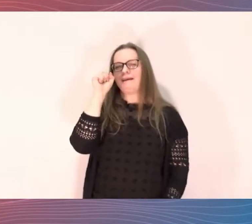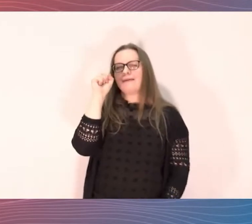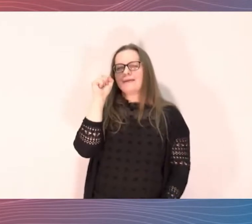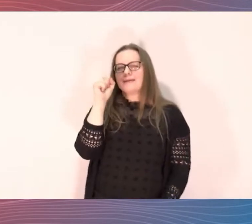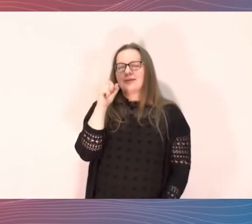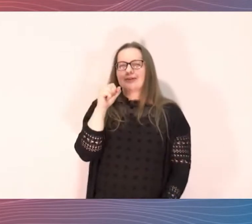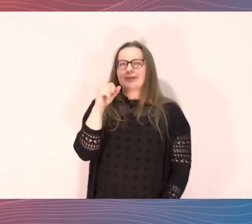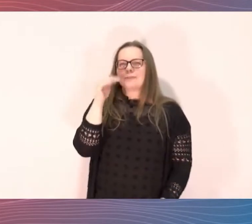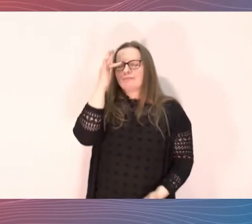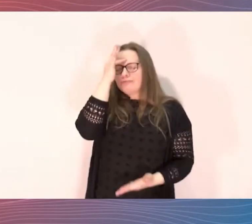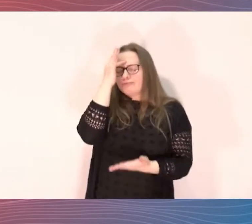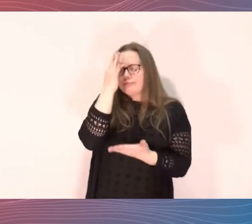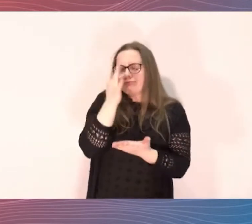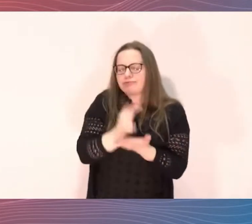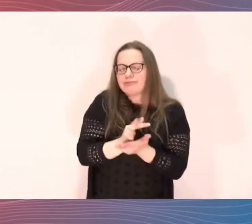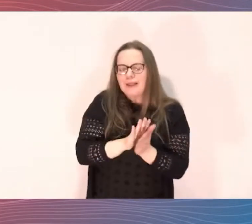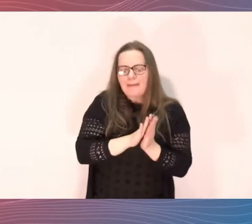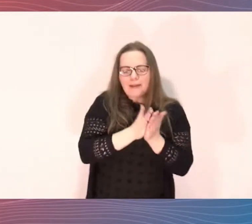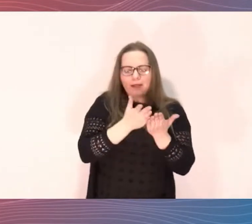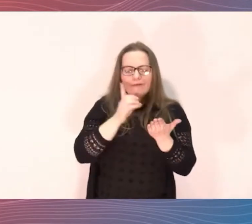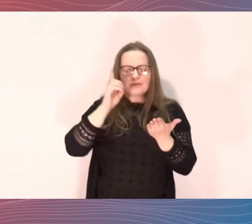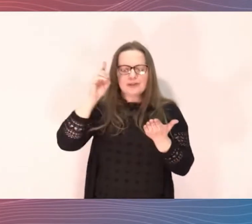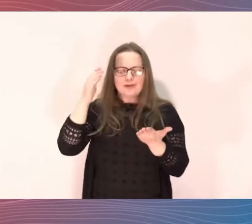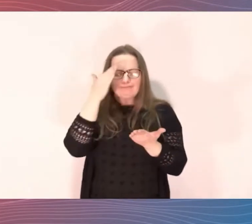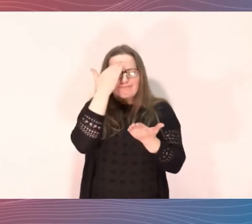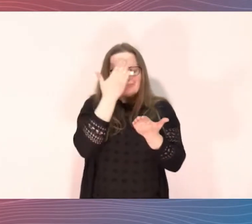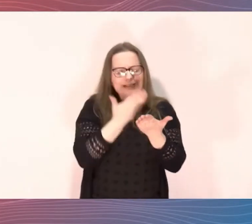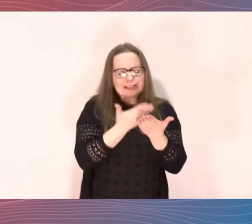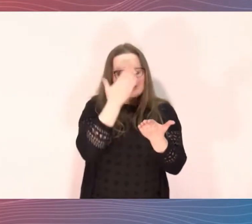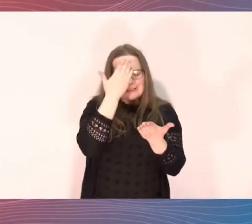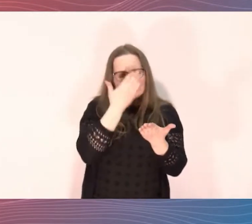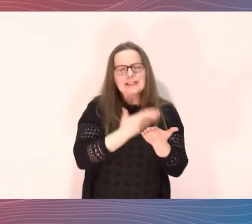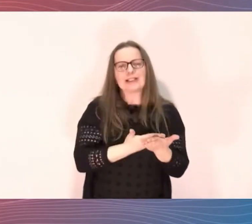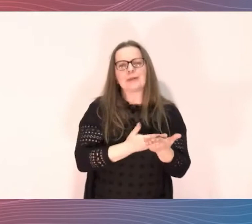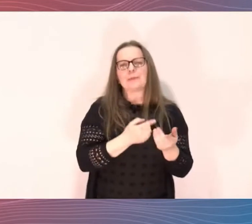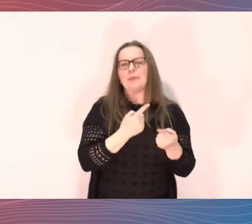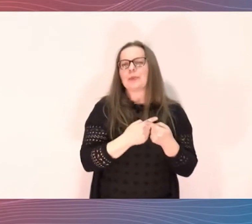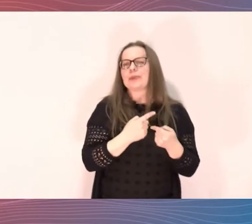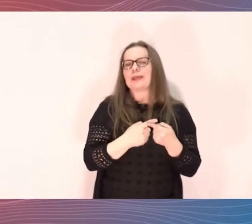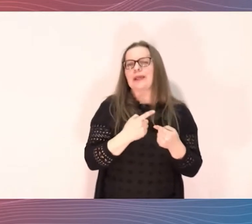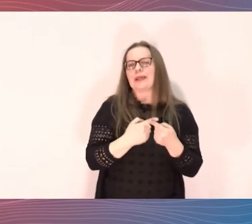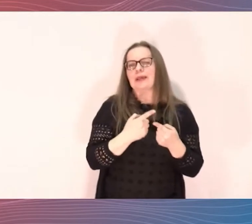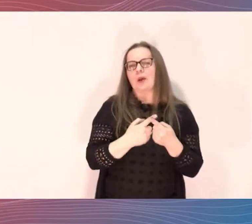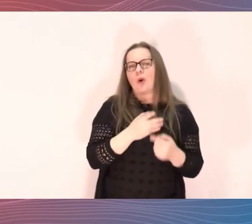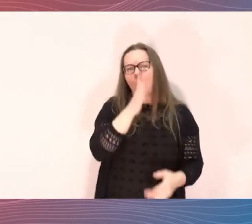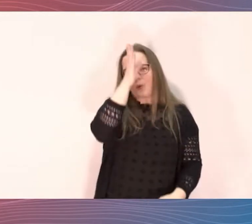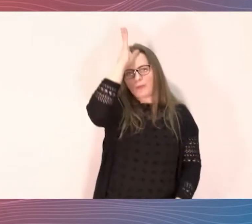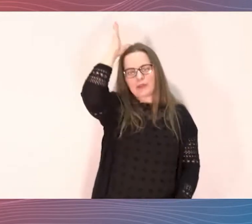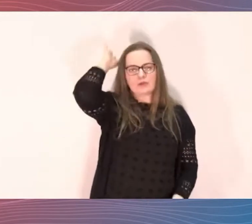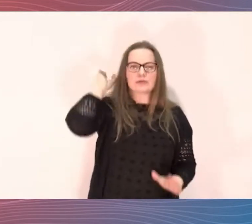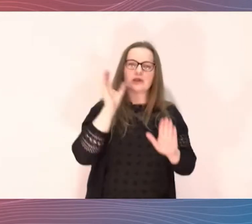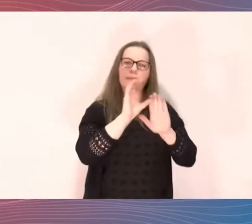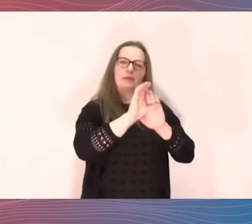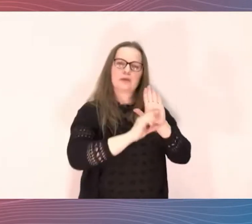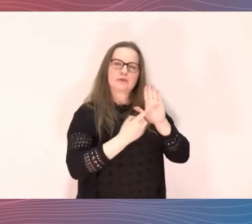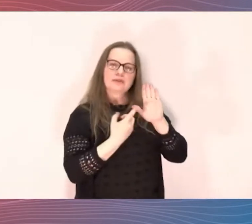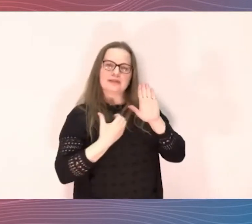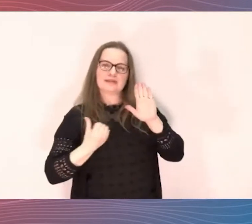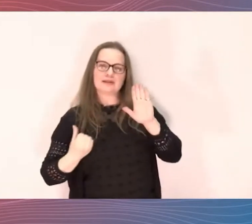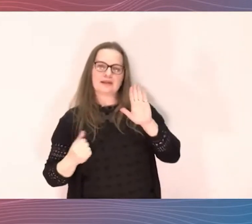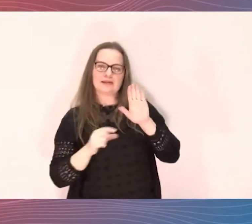Aprender crendo na palavra. Porque Romanos 10, 16 fala o quê? A fé vem pelo